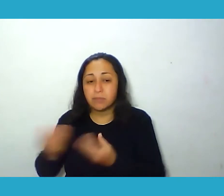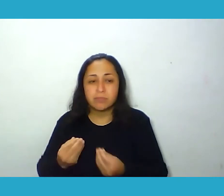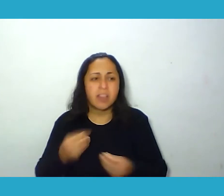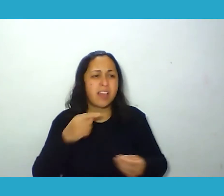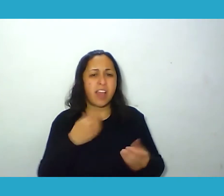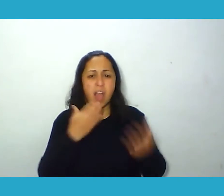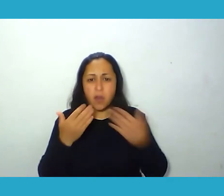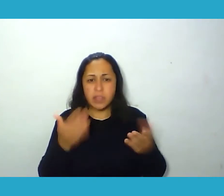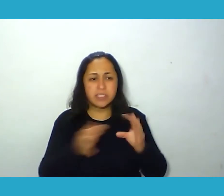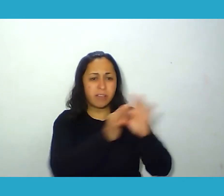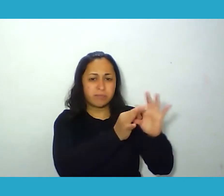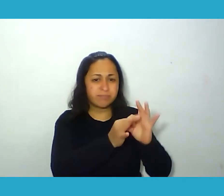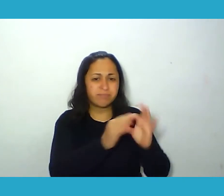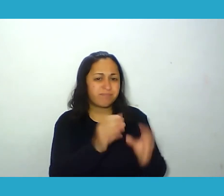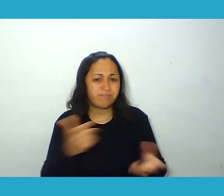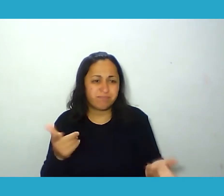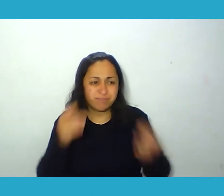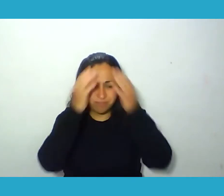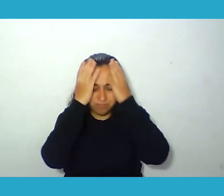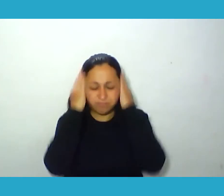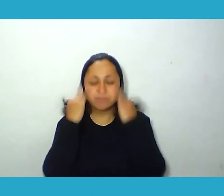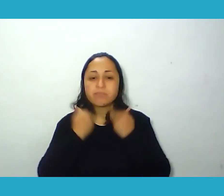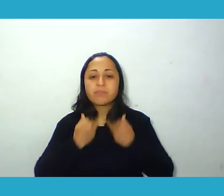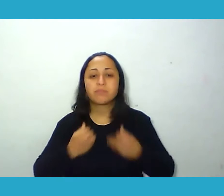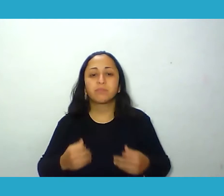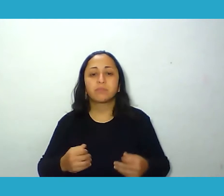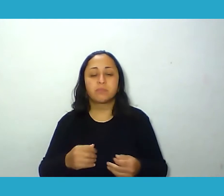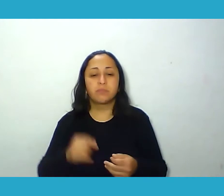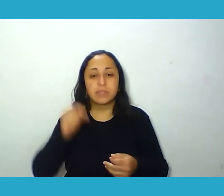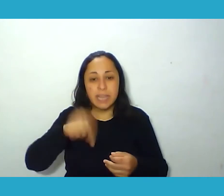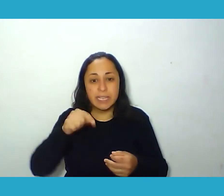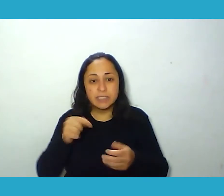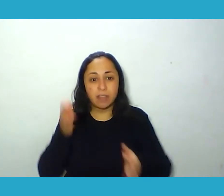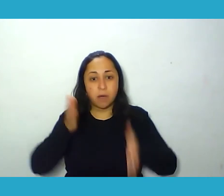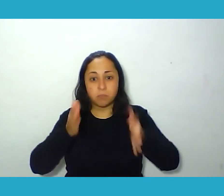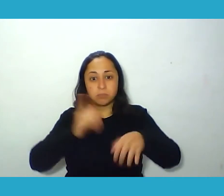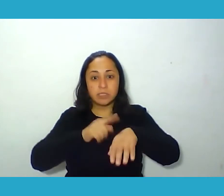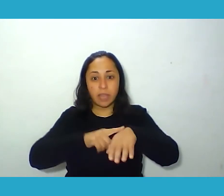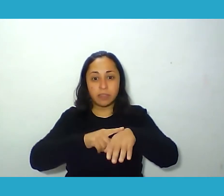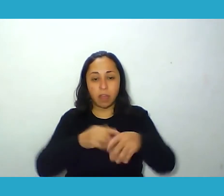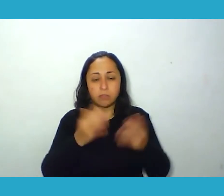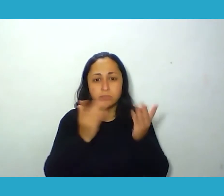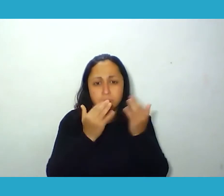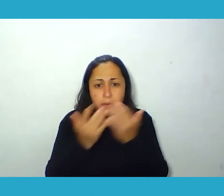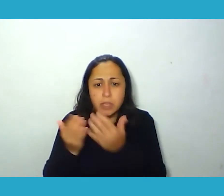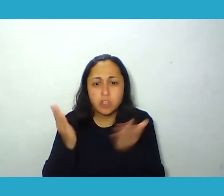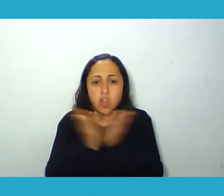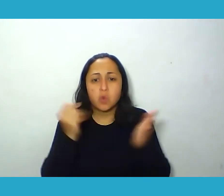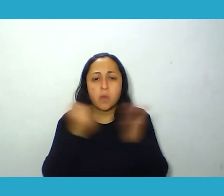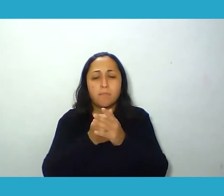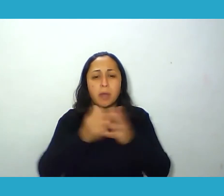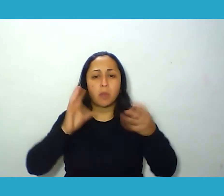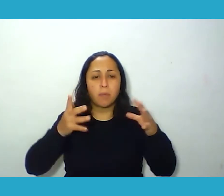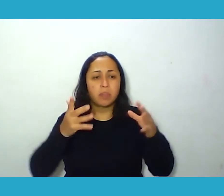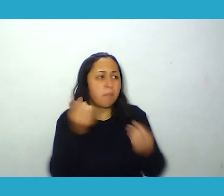no es vinculante. Si esta es una instancia de evaluación del estudio de impacto ambiental, ¿por qué CTI